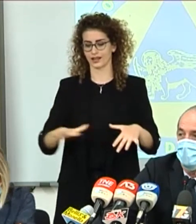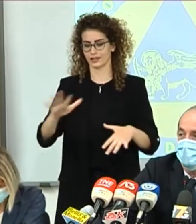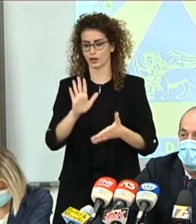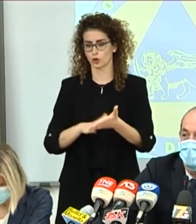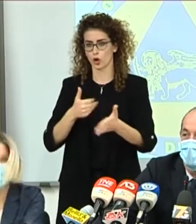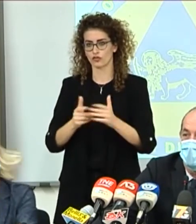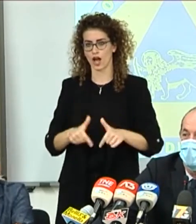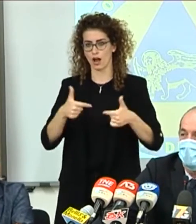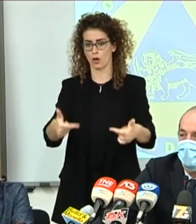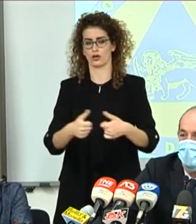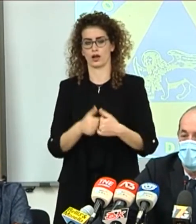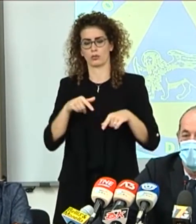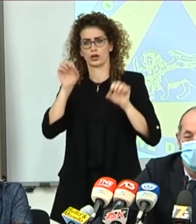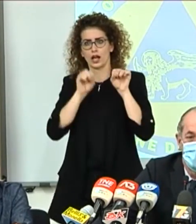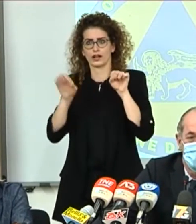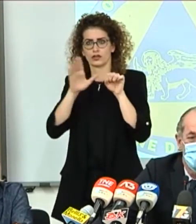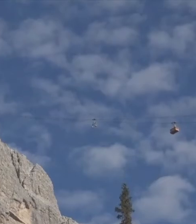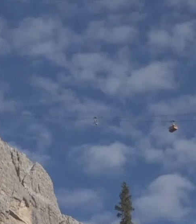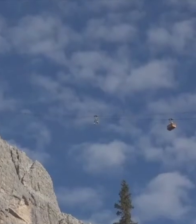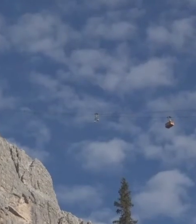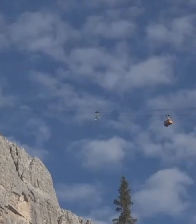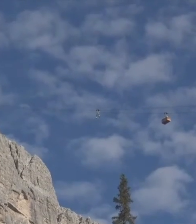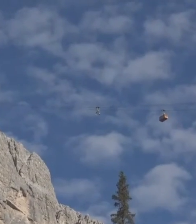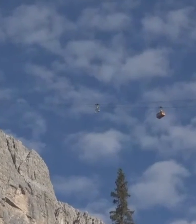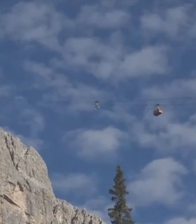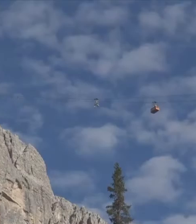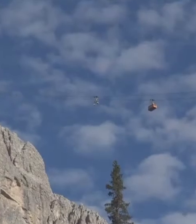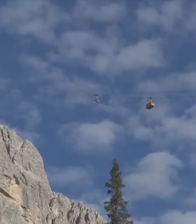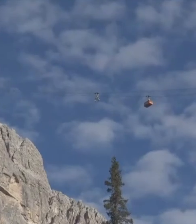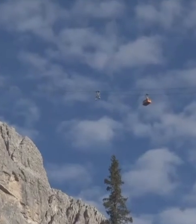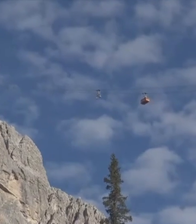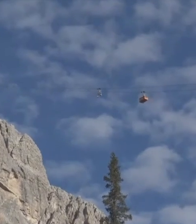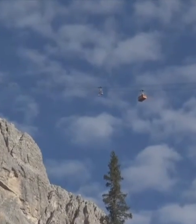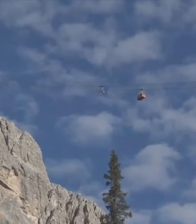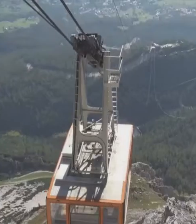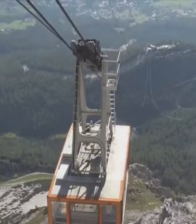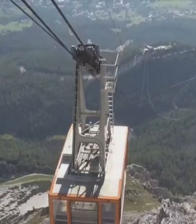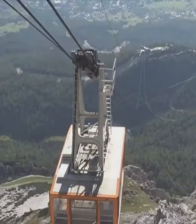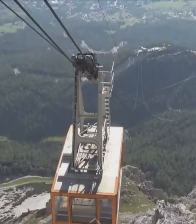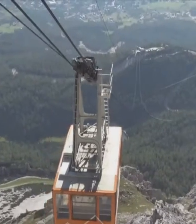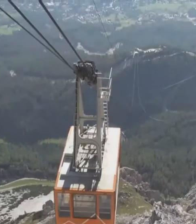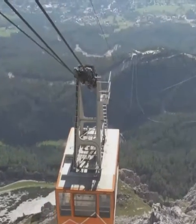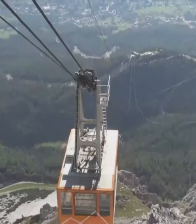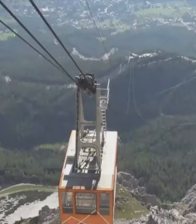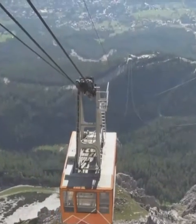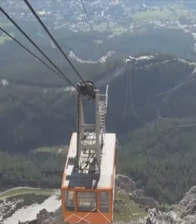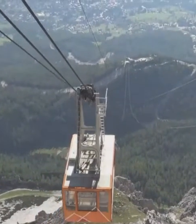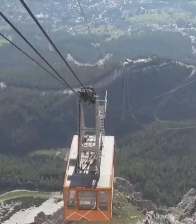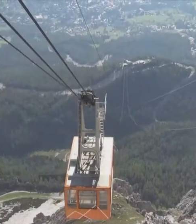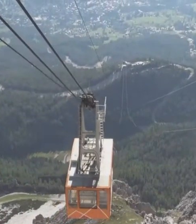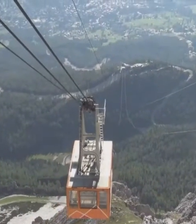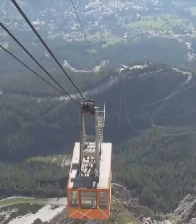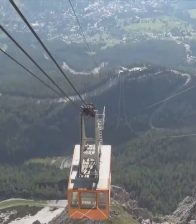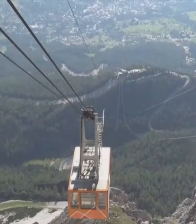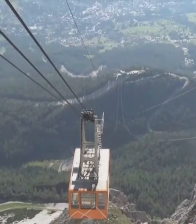quello che la regione sta tentando di fare con i con i gestori per fare i famosi collegamenti intervallivi cioè di dire se anche apparsi